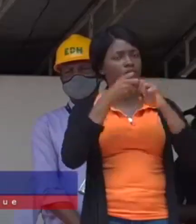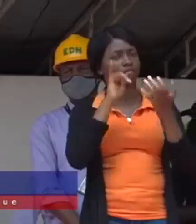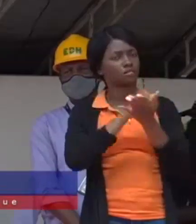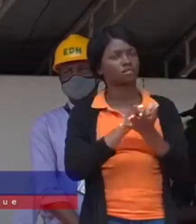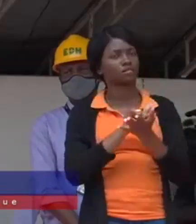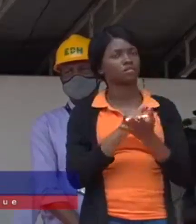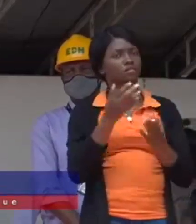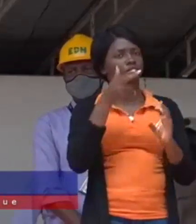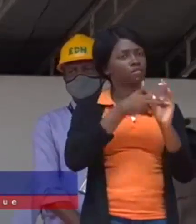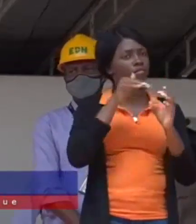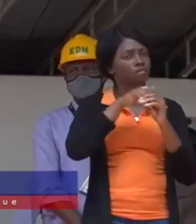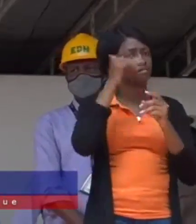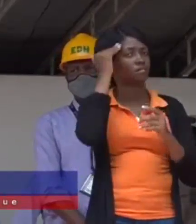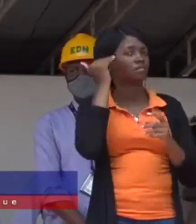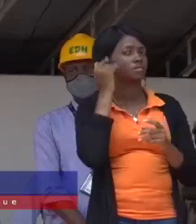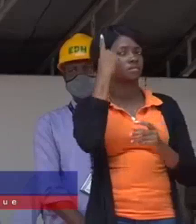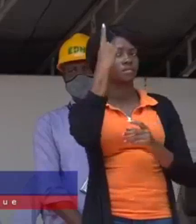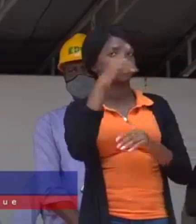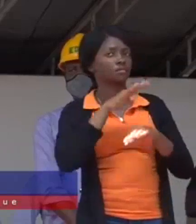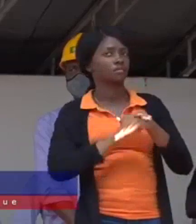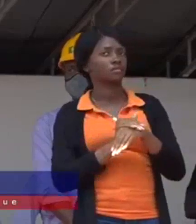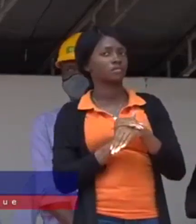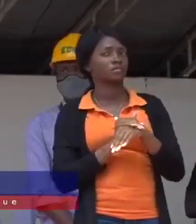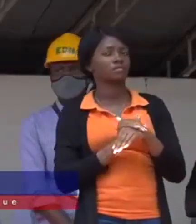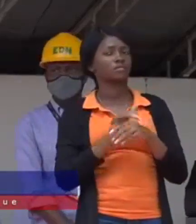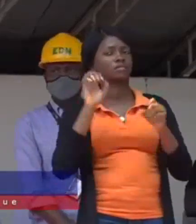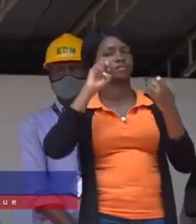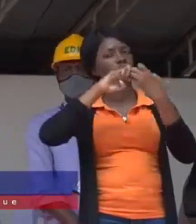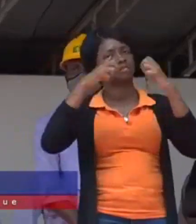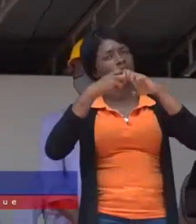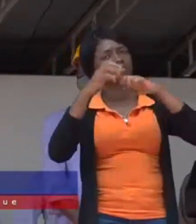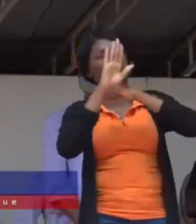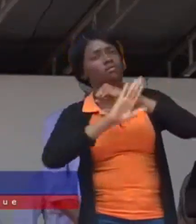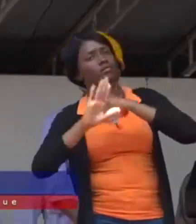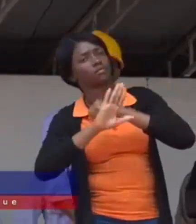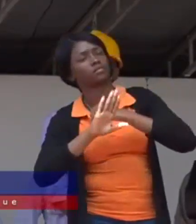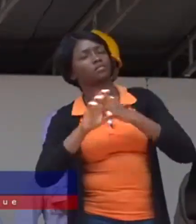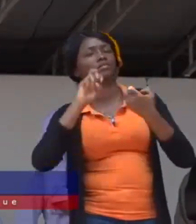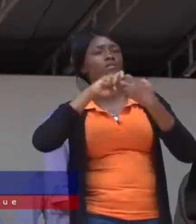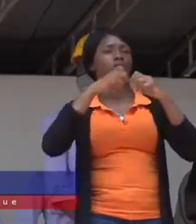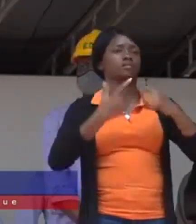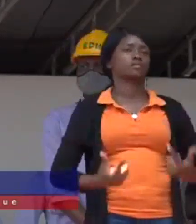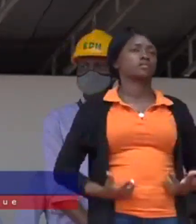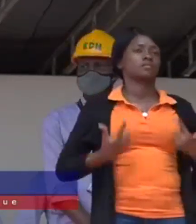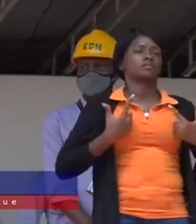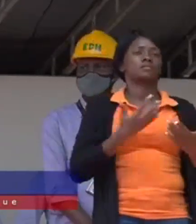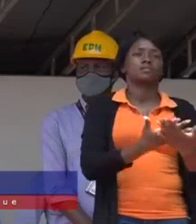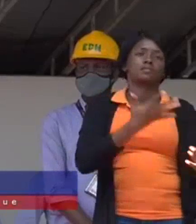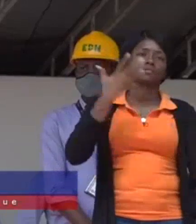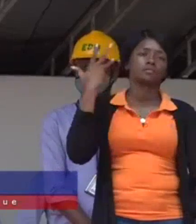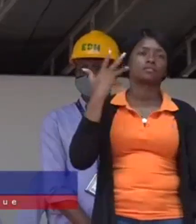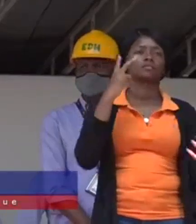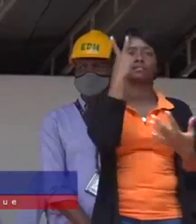pour nous mettre dans la tête nous, yon qui rele, insécurité, l'autre la rele la vie chère. Ça va être deux